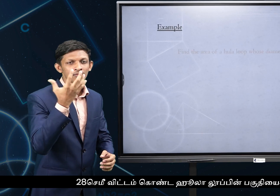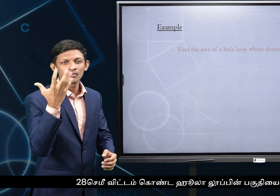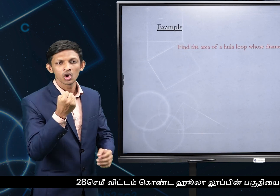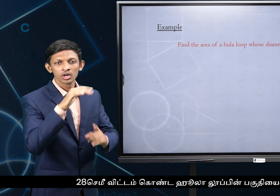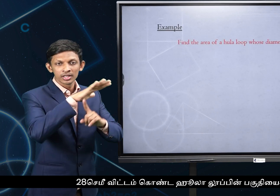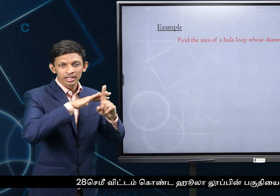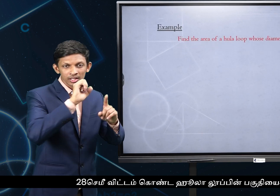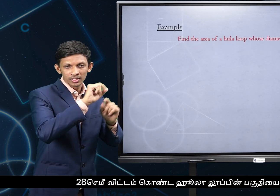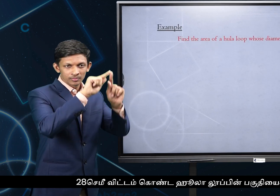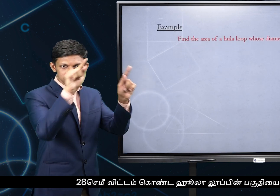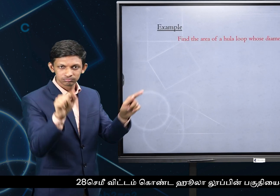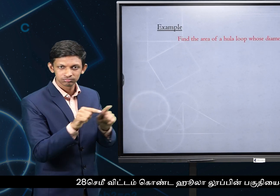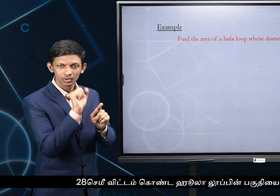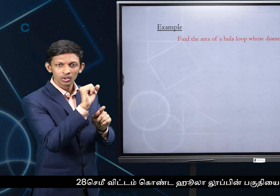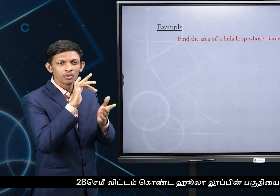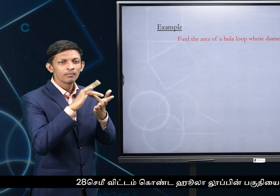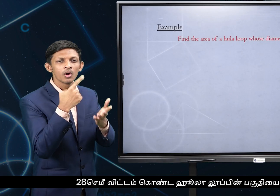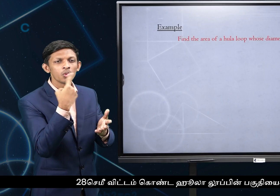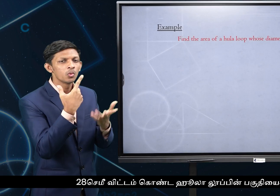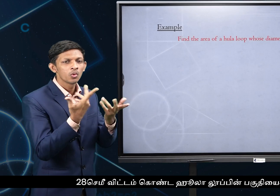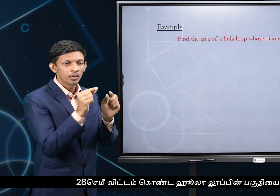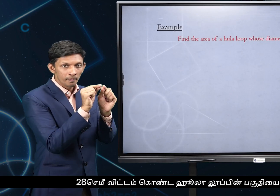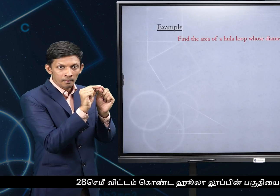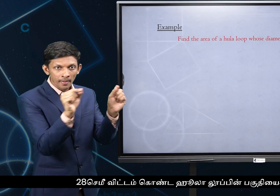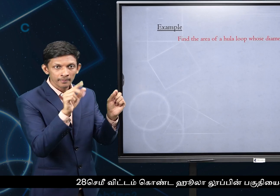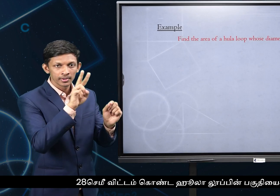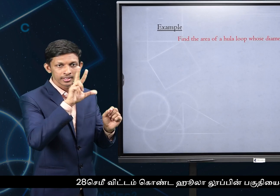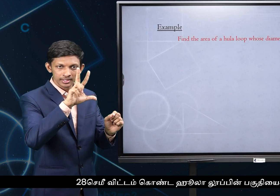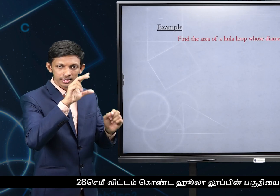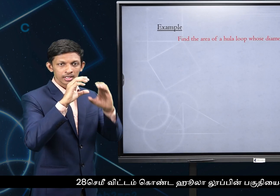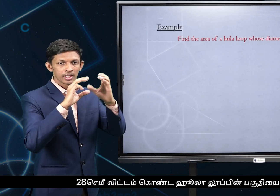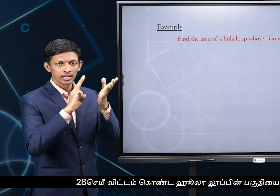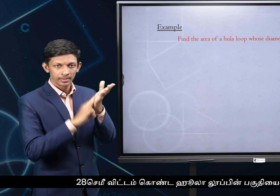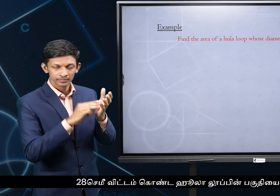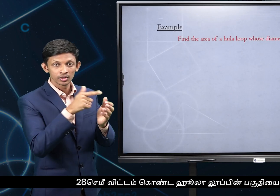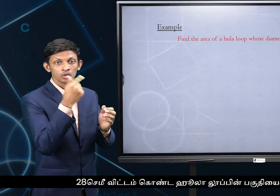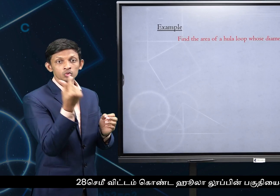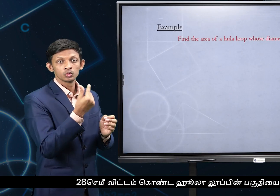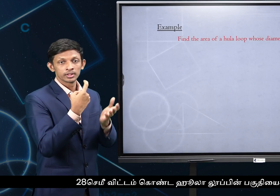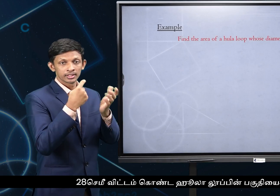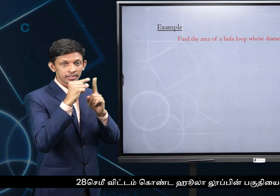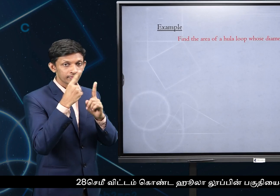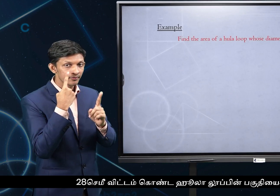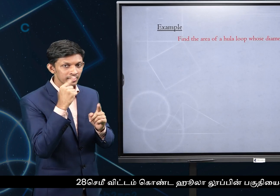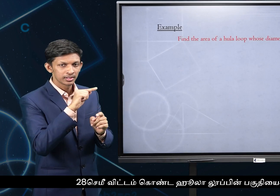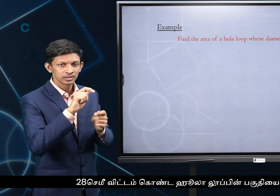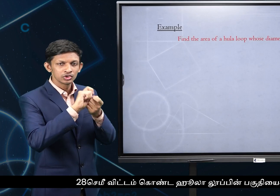28 சென்டிமீட்டர் விட்டம் கொண்ட ஹுலா லூப்பின் பகுதியை கண்டறியவும்.